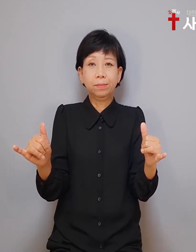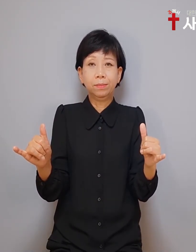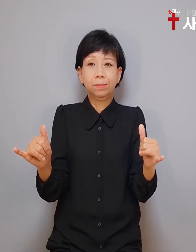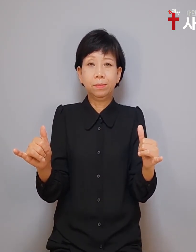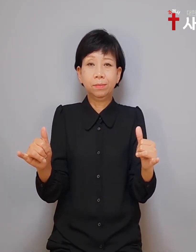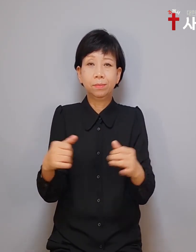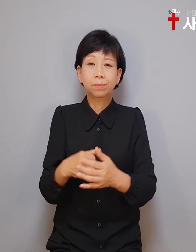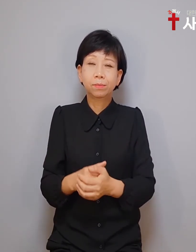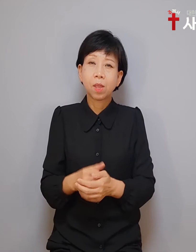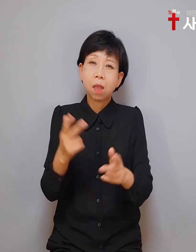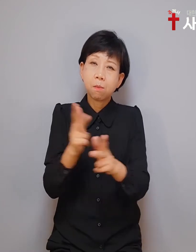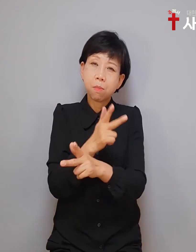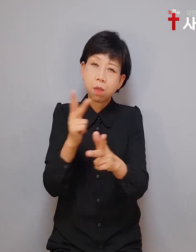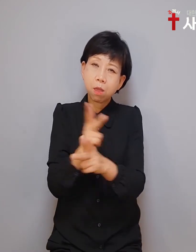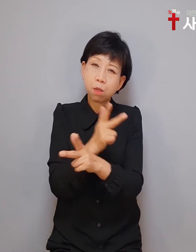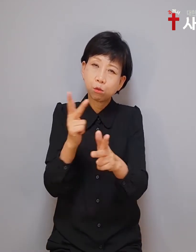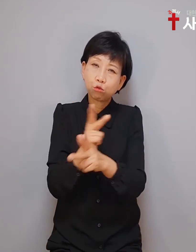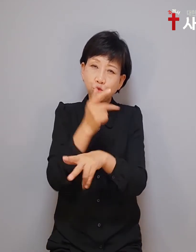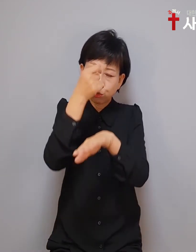매주 드려지는 예배,